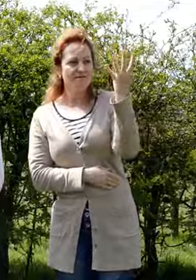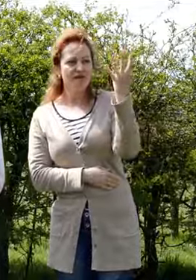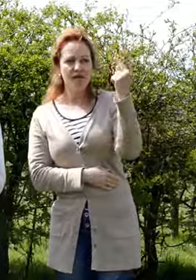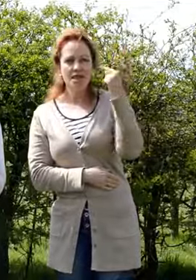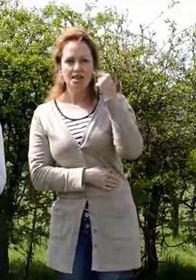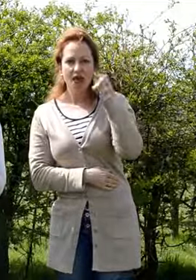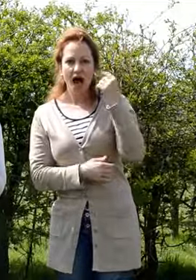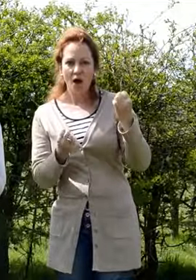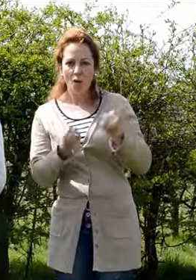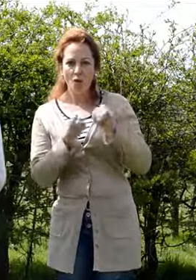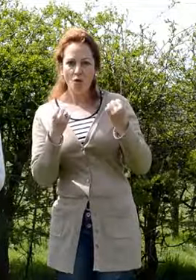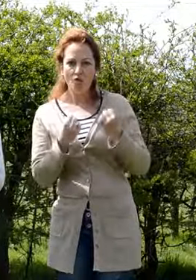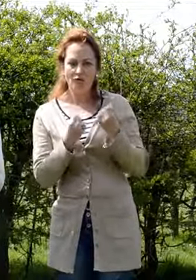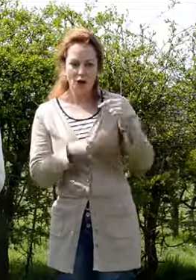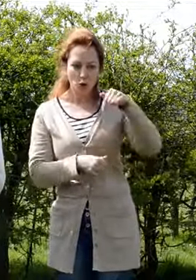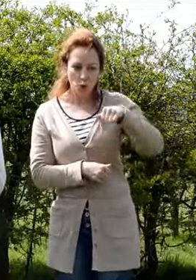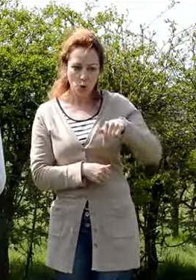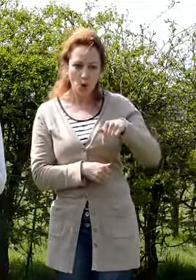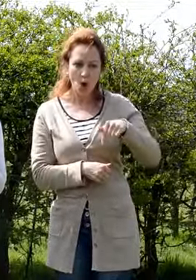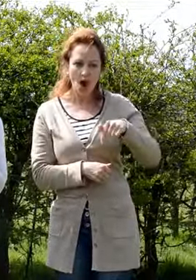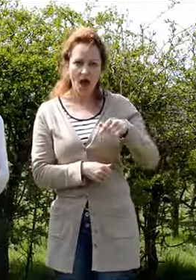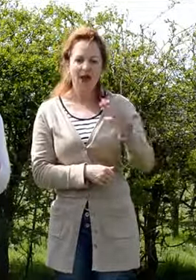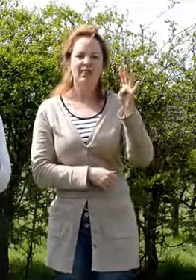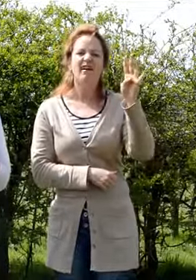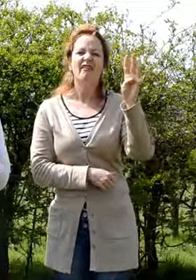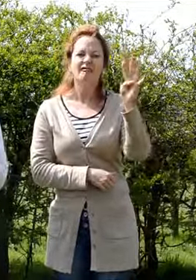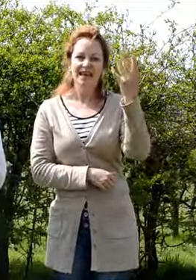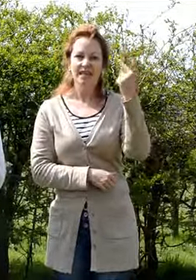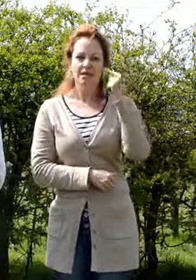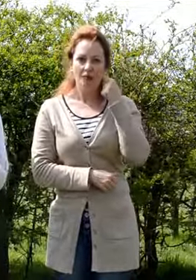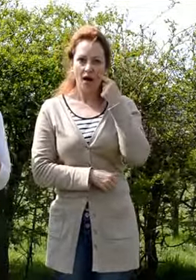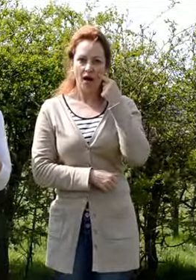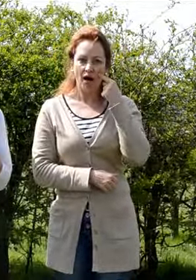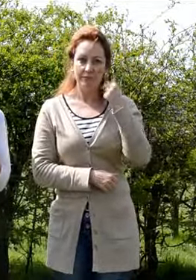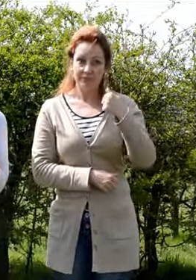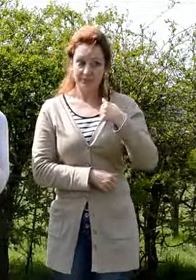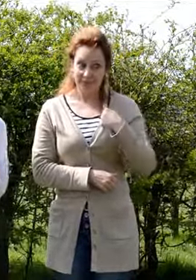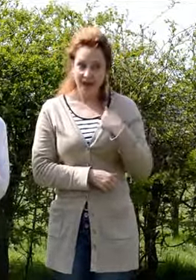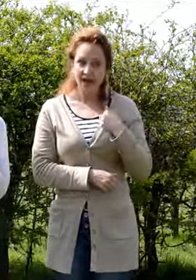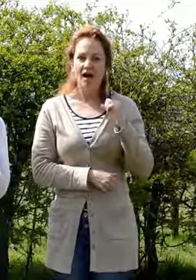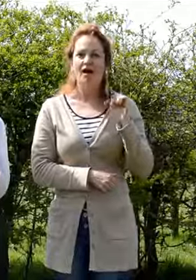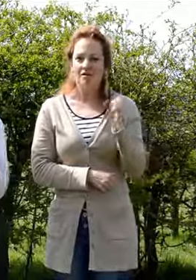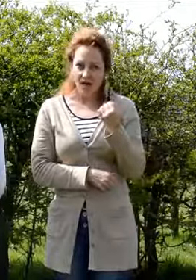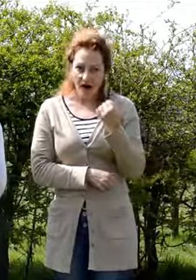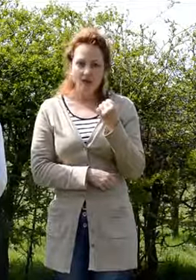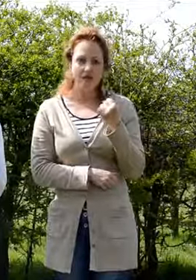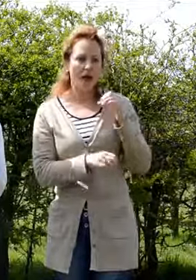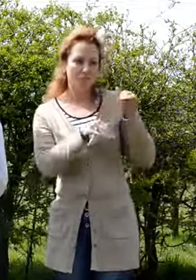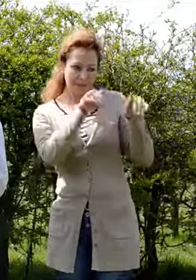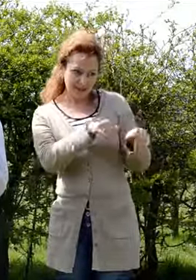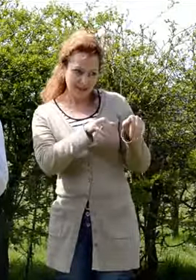2 blokken van 2 dagen. Nu, de 4e dag, kan ik praten met dieren, communiceren met dieren.